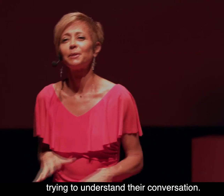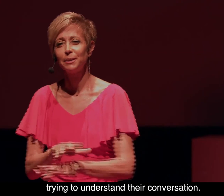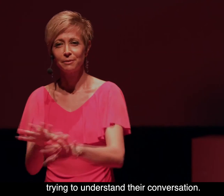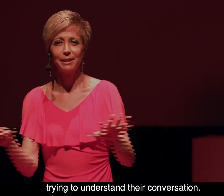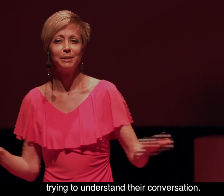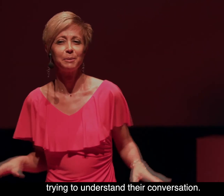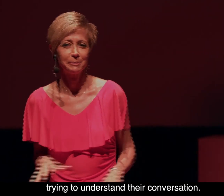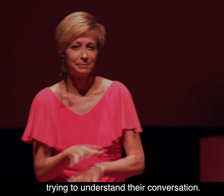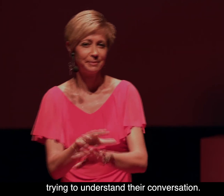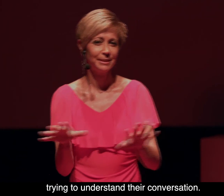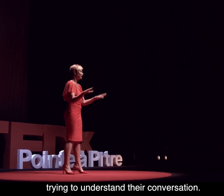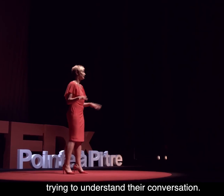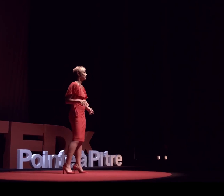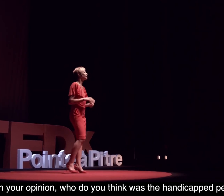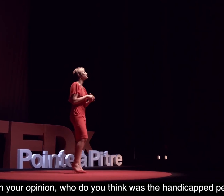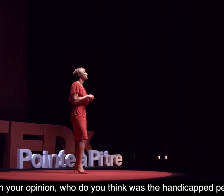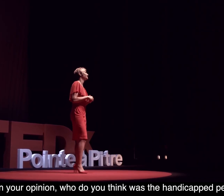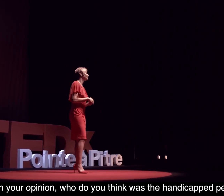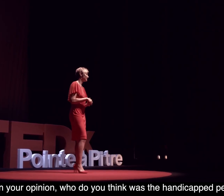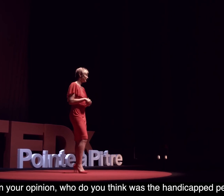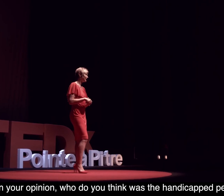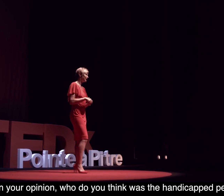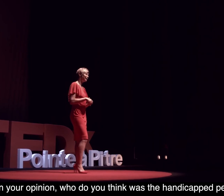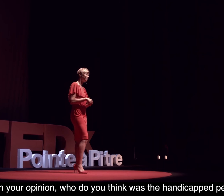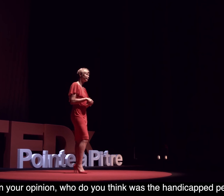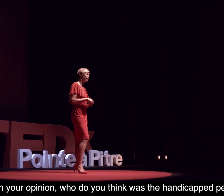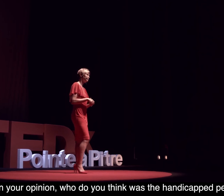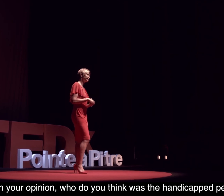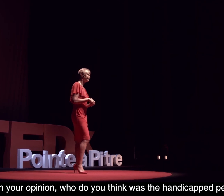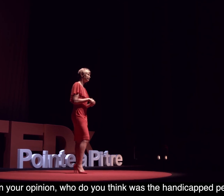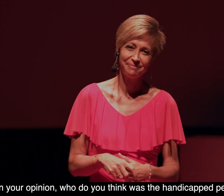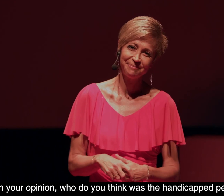les conversations. À votre avis, c'était qui l'handicapé ?